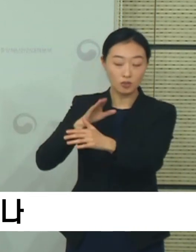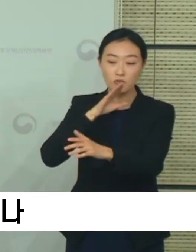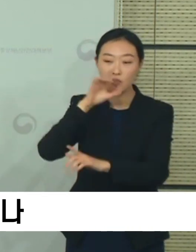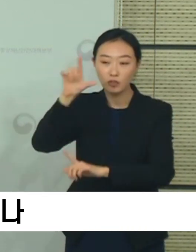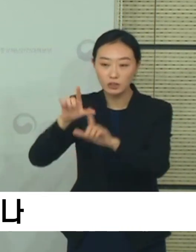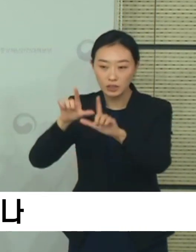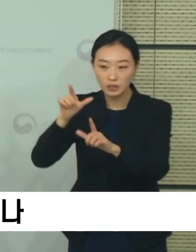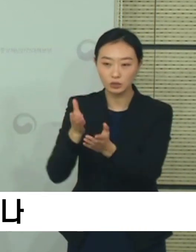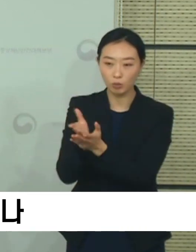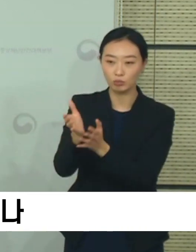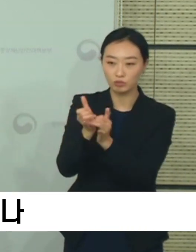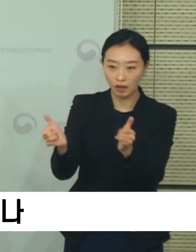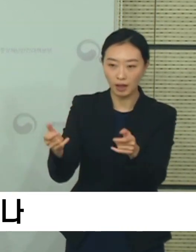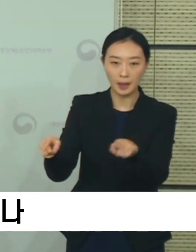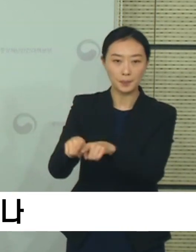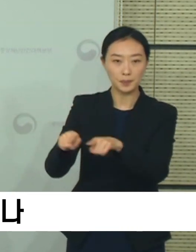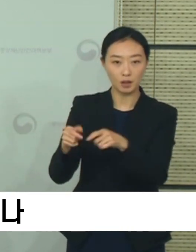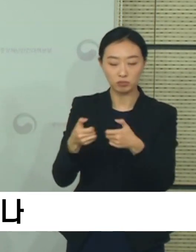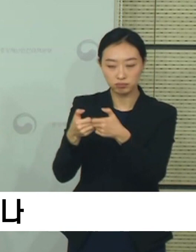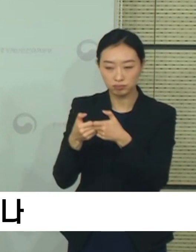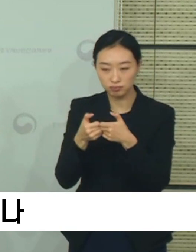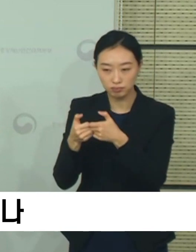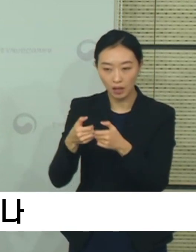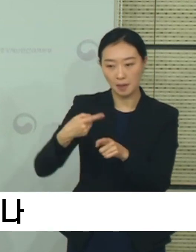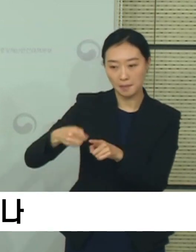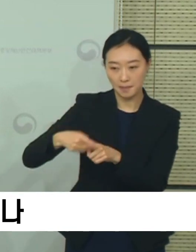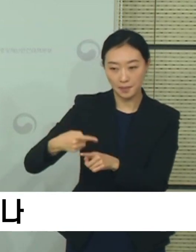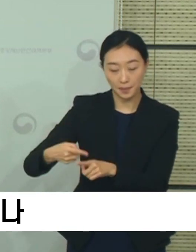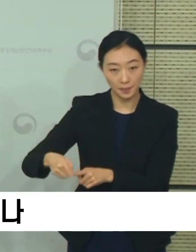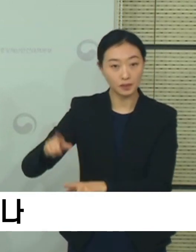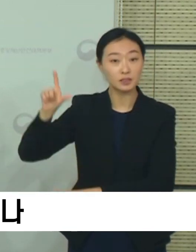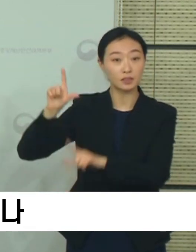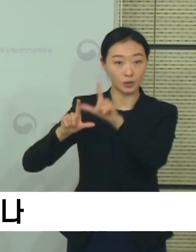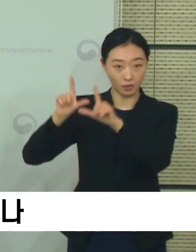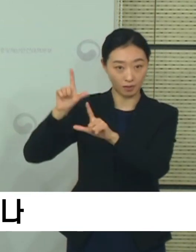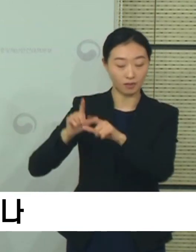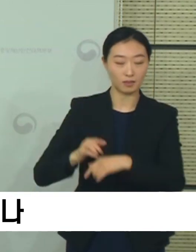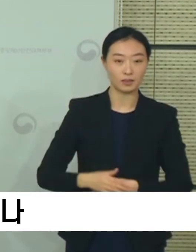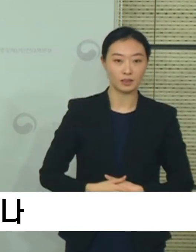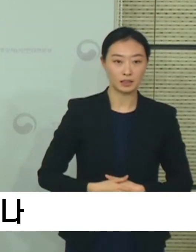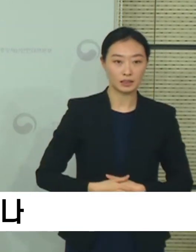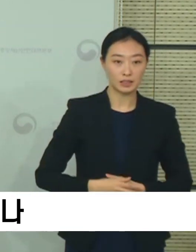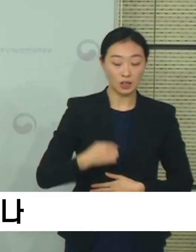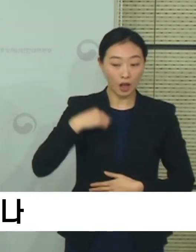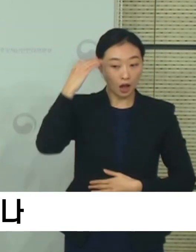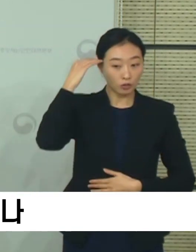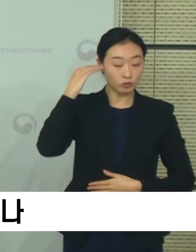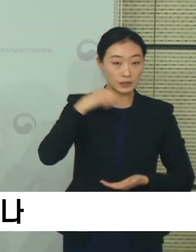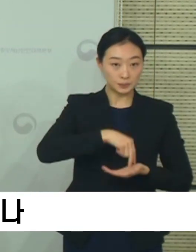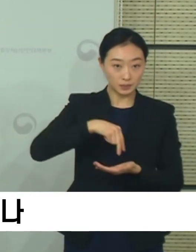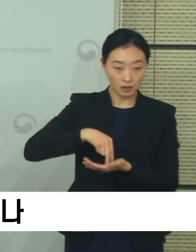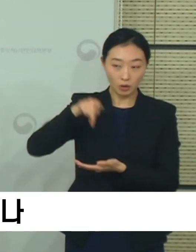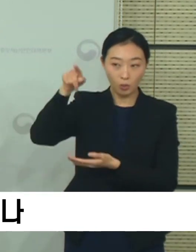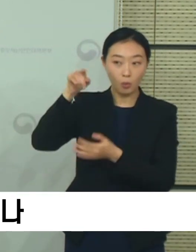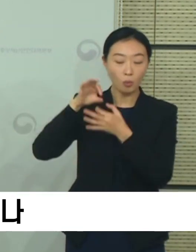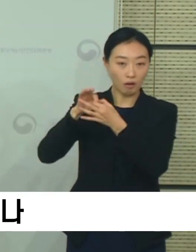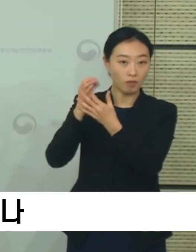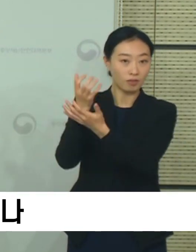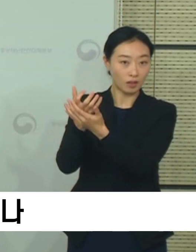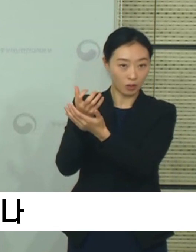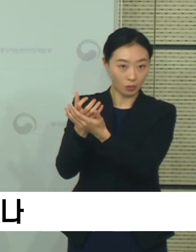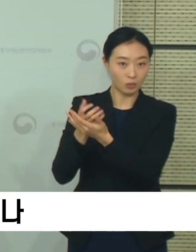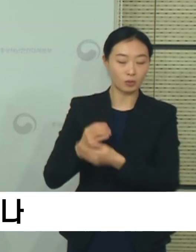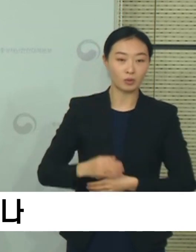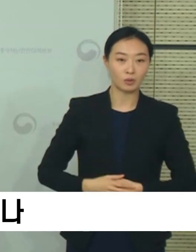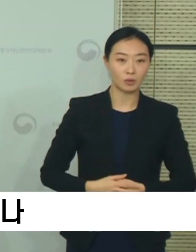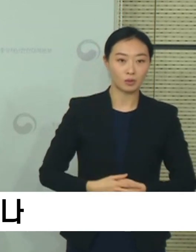현지의 전문가들과 여러 가지 논의를 하고 분석을 하고 있는 것으로 알고 있습니다. 저희들도 관련된 내용을